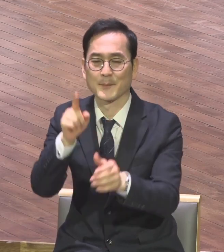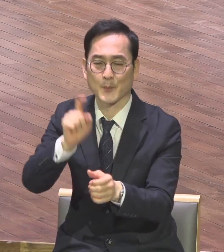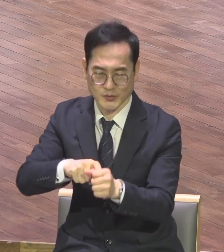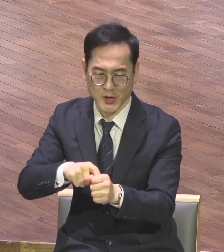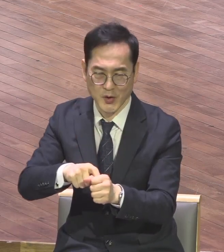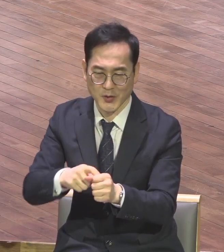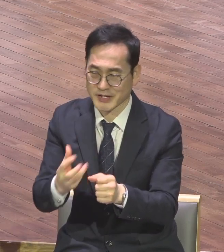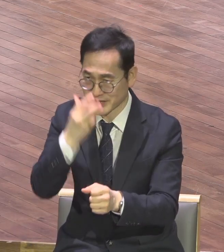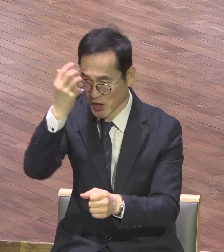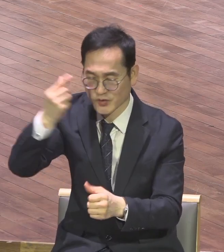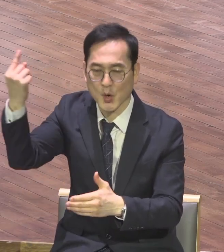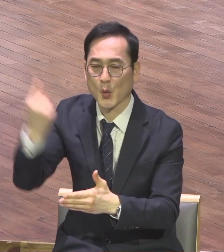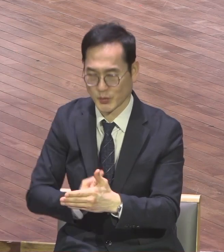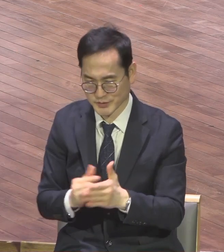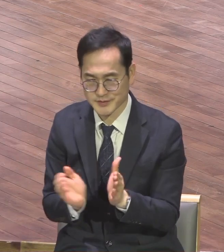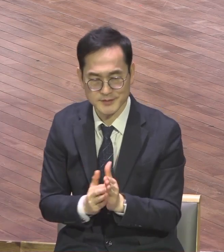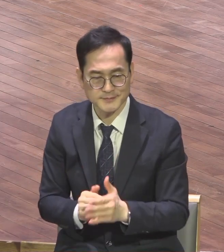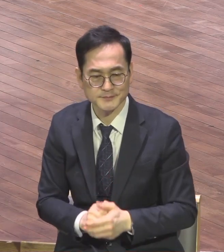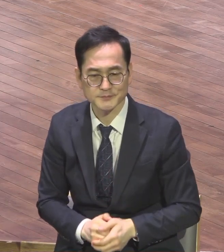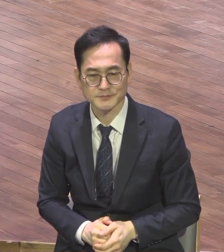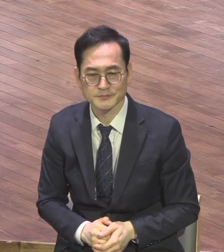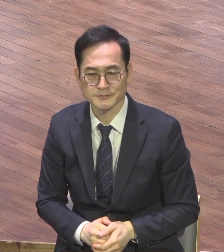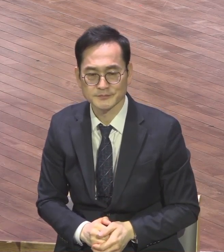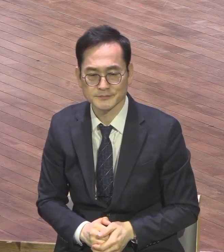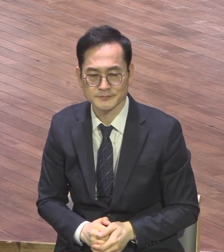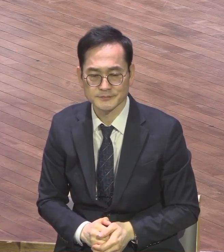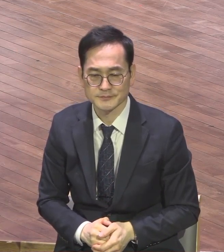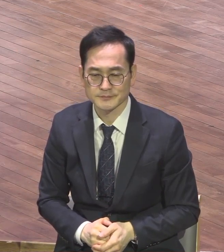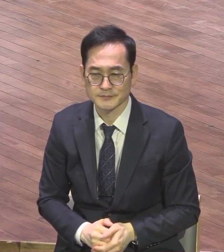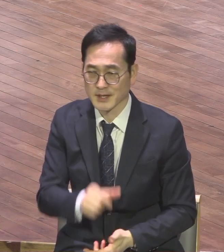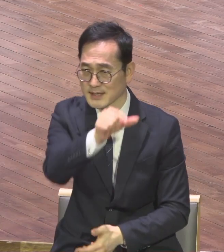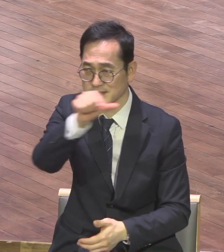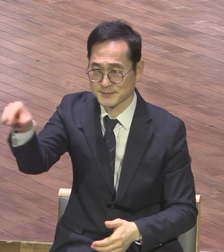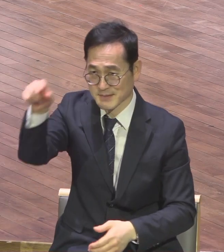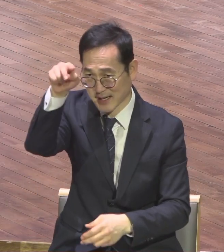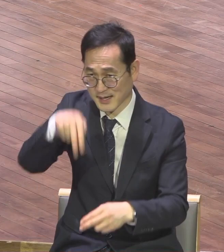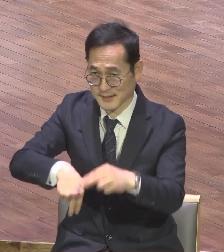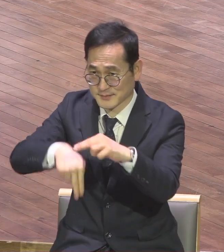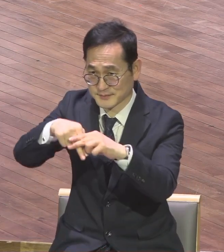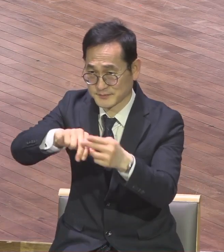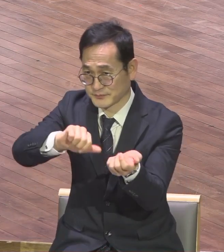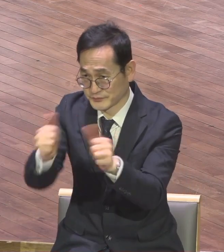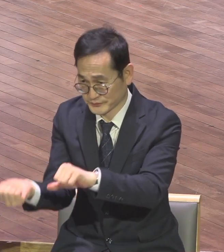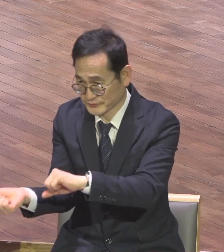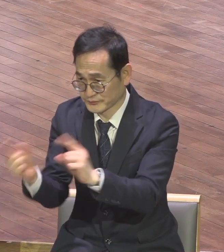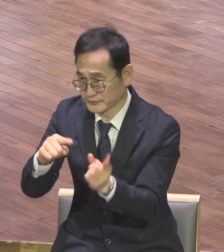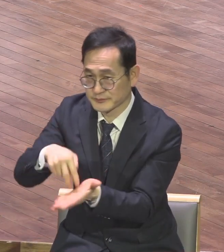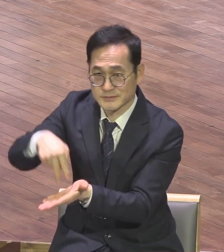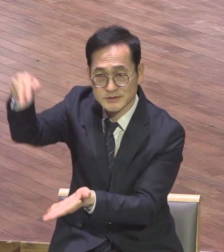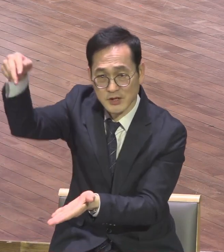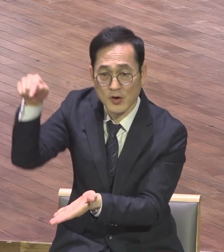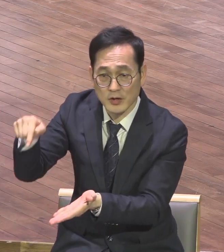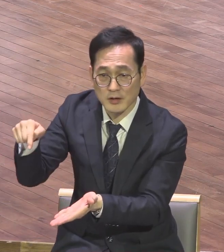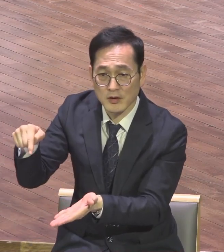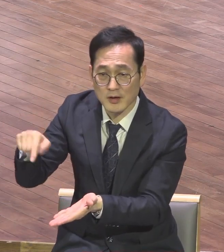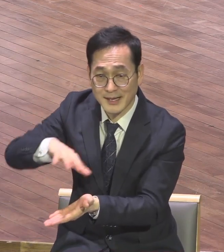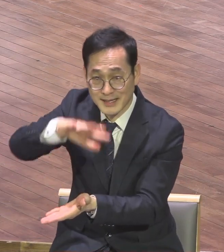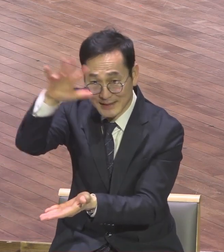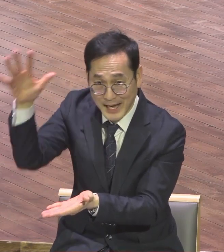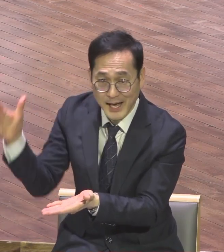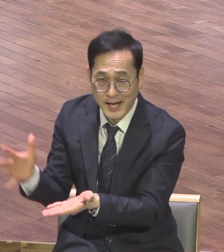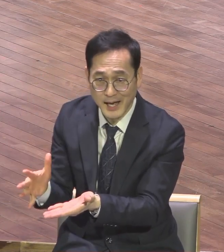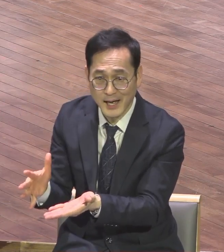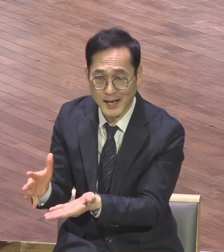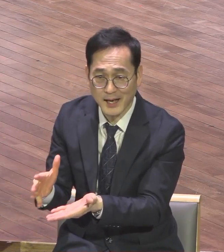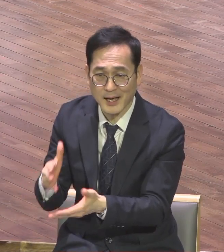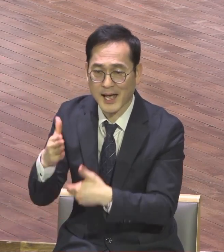것입니다. 그리스도를 드러내기 위해서 육성육신과 십자가 사건 부활 성천으로 이어지는 예수님의 지상 사역은 궁극적으로